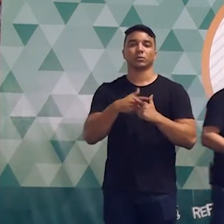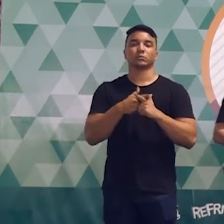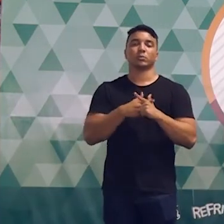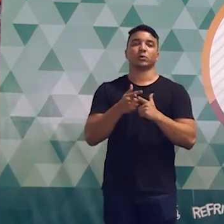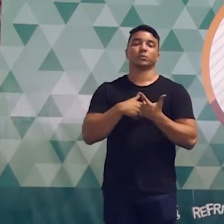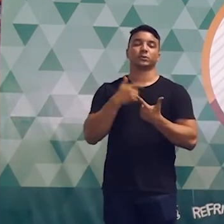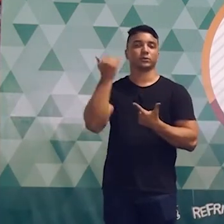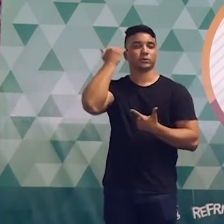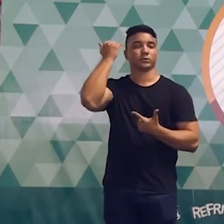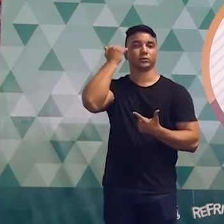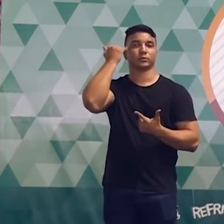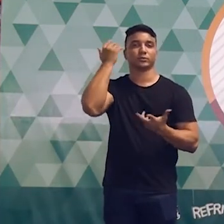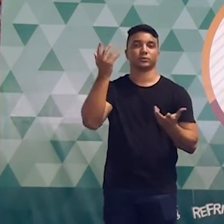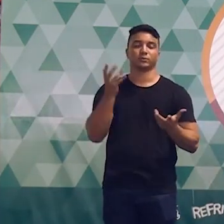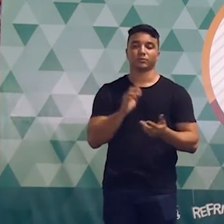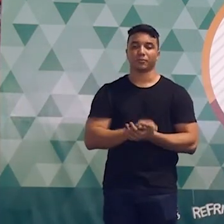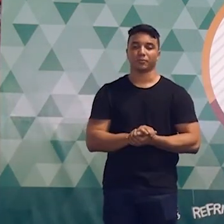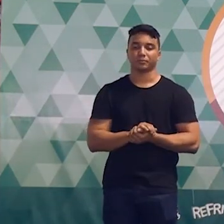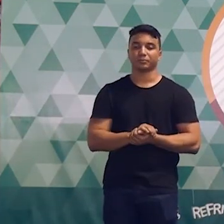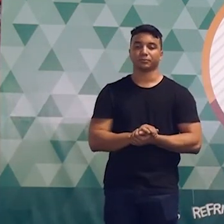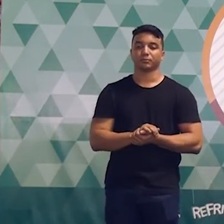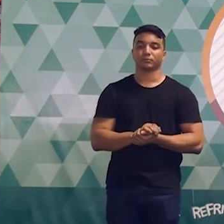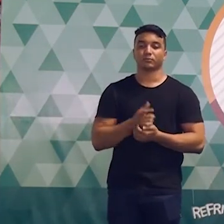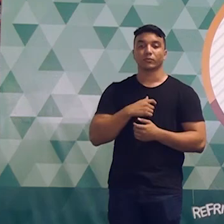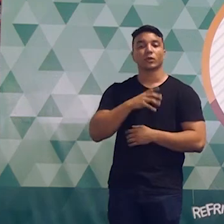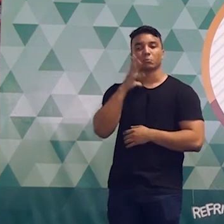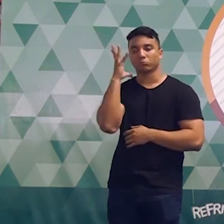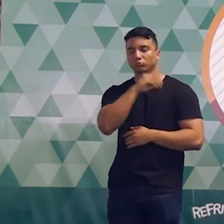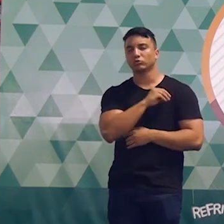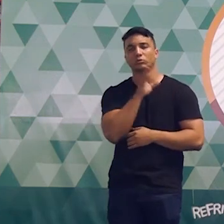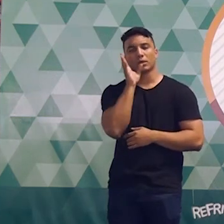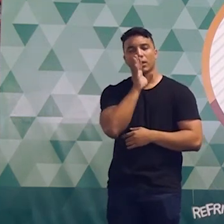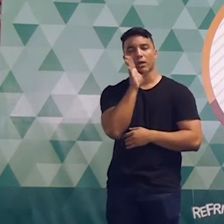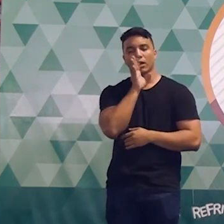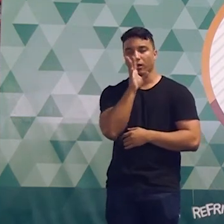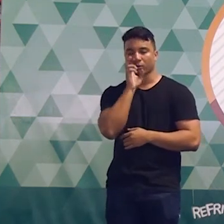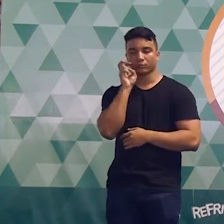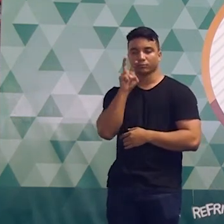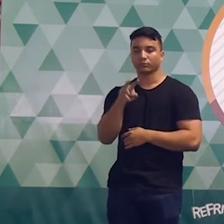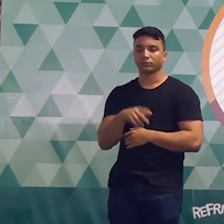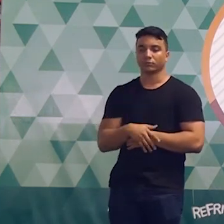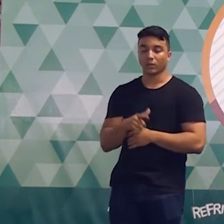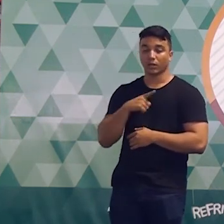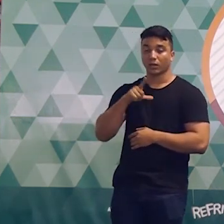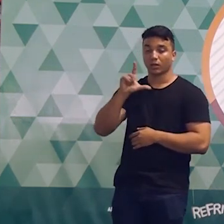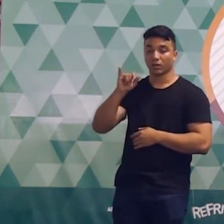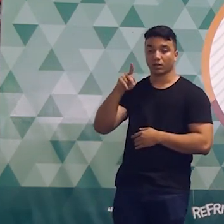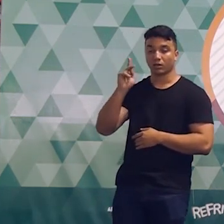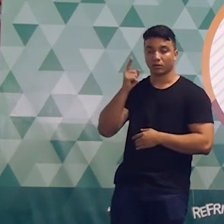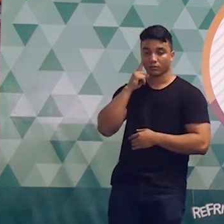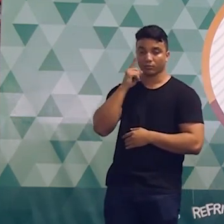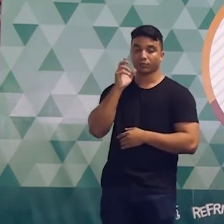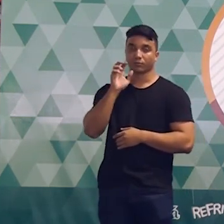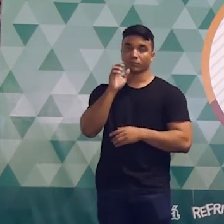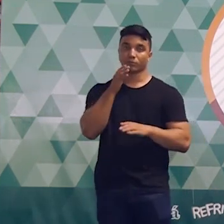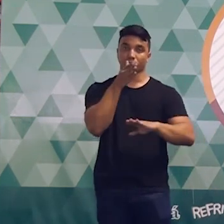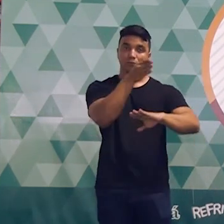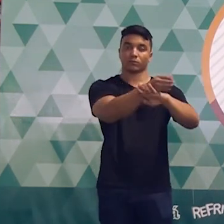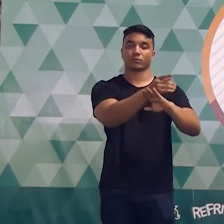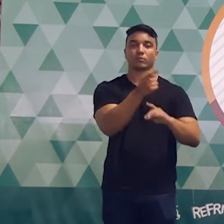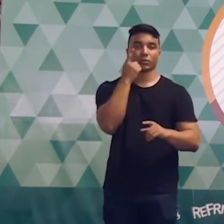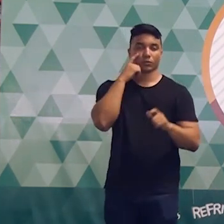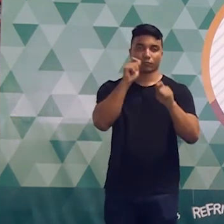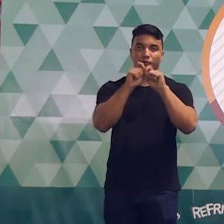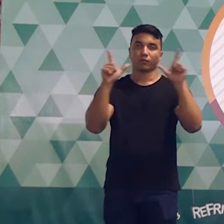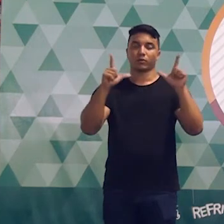problemático, certo? Pode ser muito bonito, legal para enxergar. Eu botei até o linkzinho para você, se tiver curiosidade, dar uma